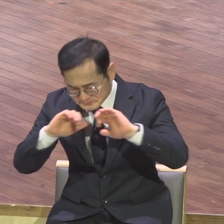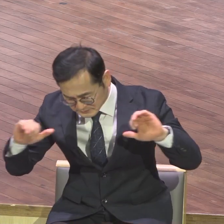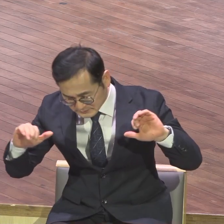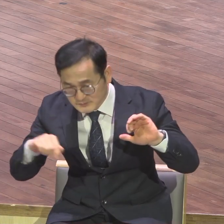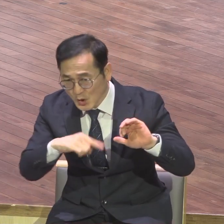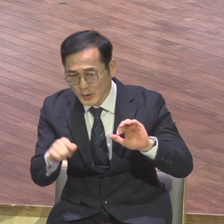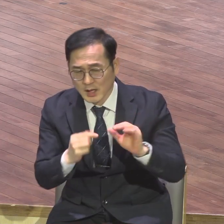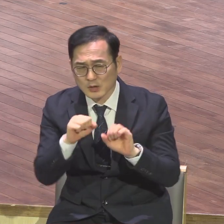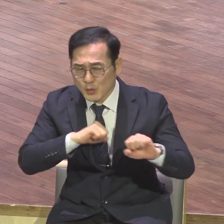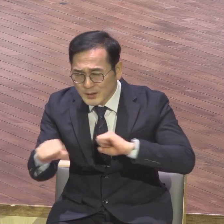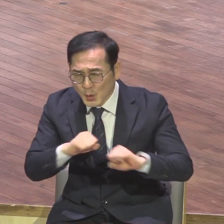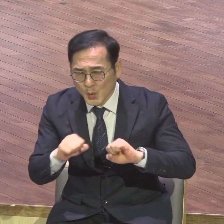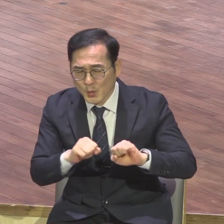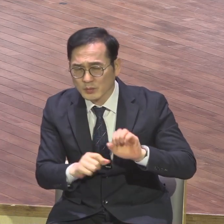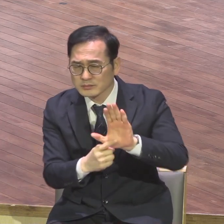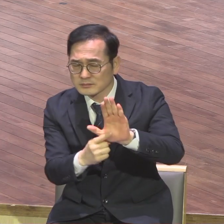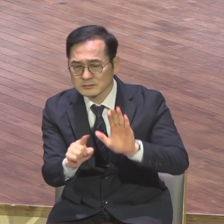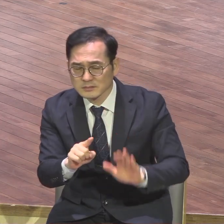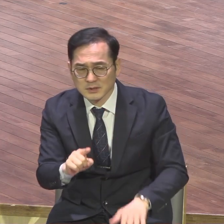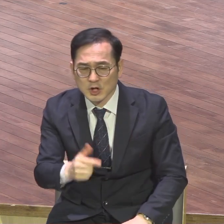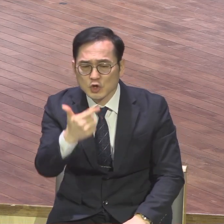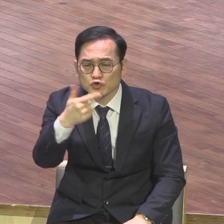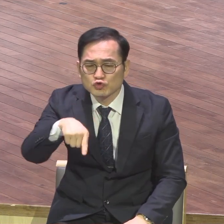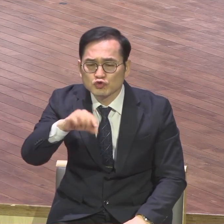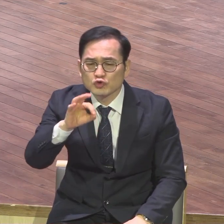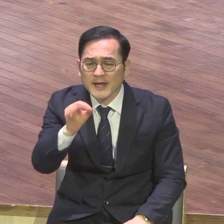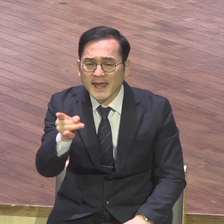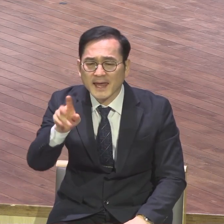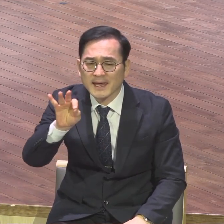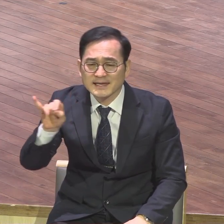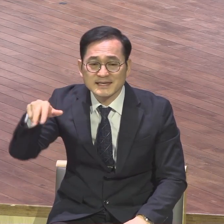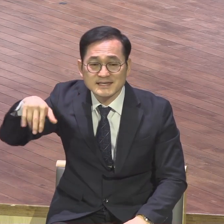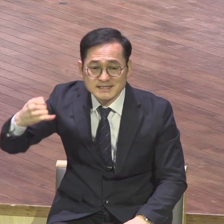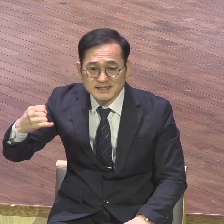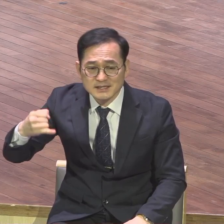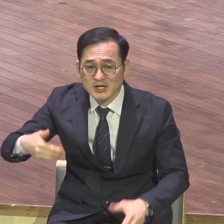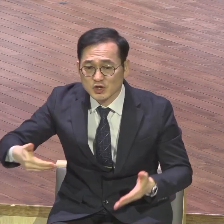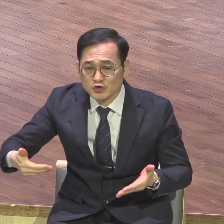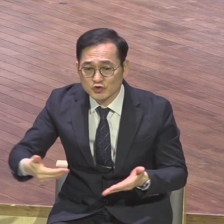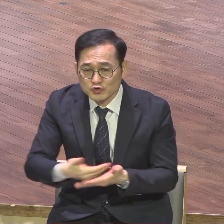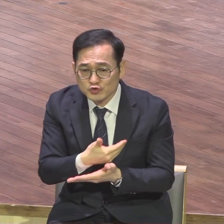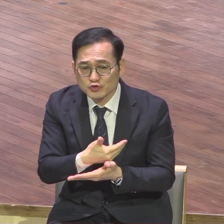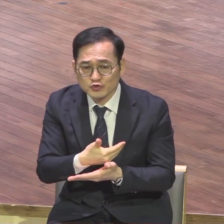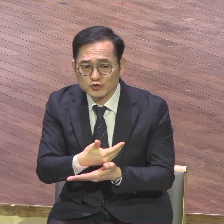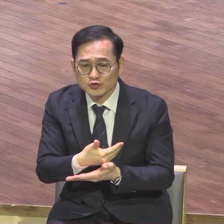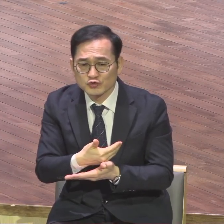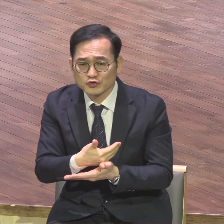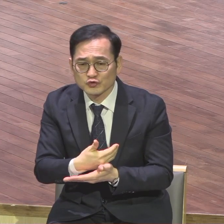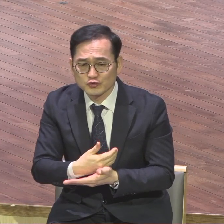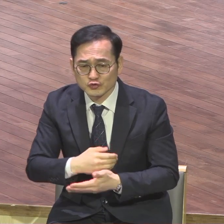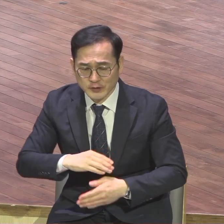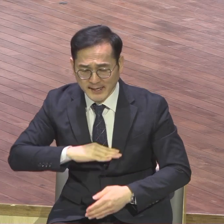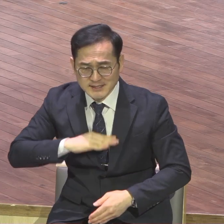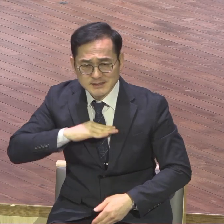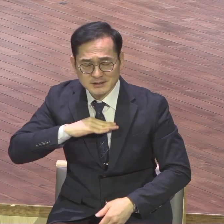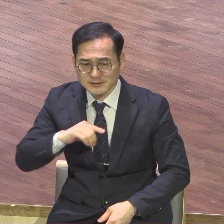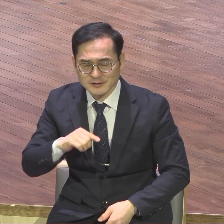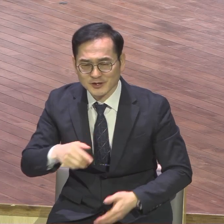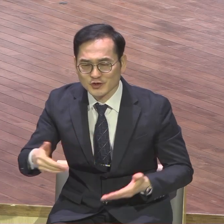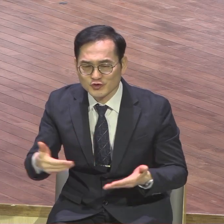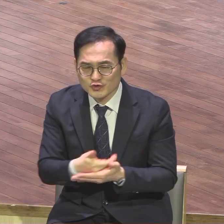뉴 에이지 문화. 여러분 잘 몰라요. 모든 게 다 뉴 에이지 문화로 지금 여러분 또 모르게 그